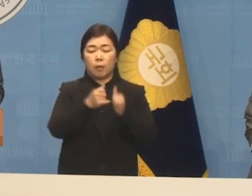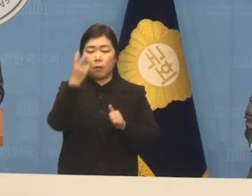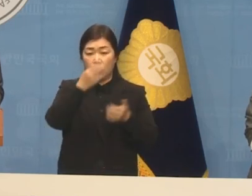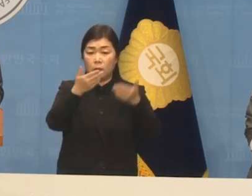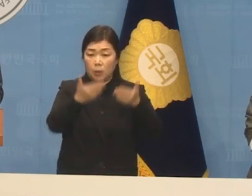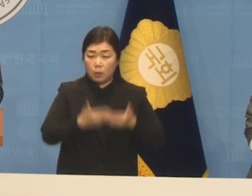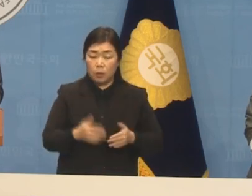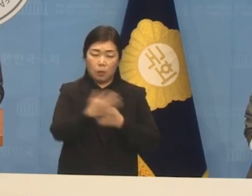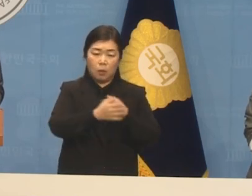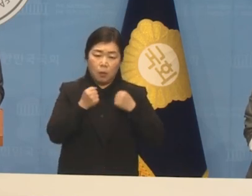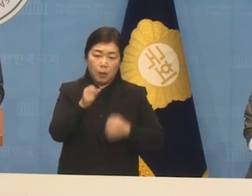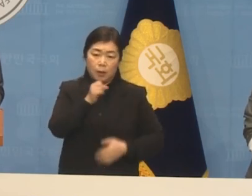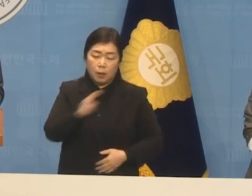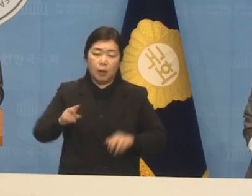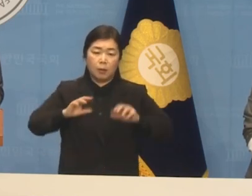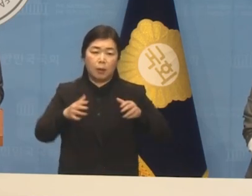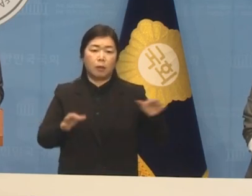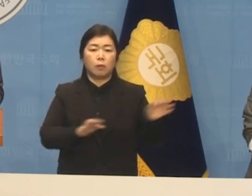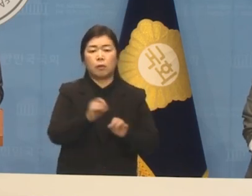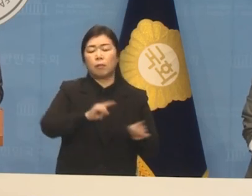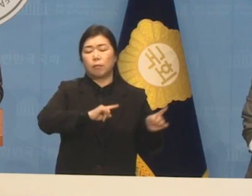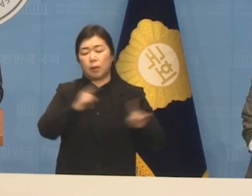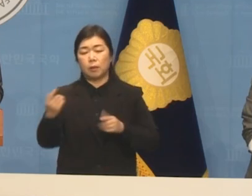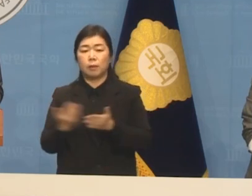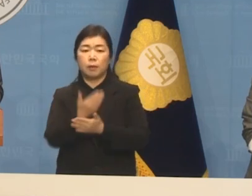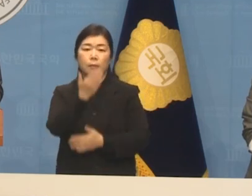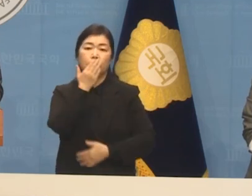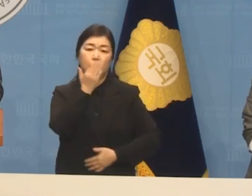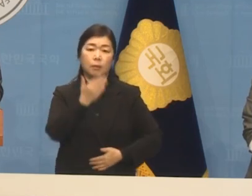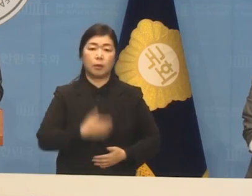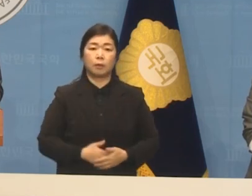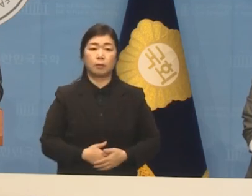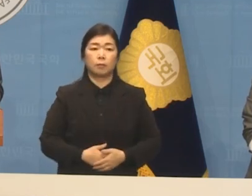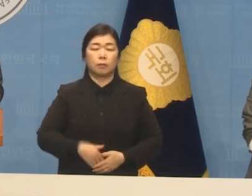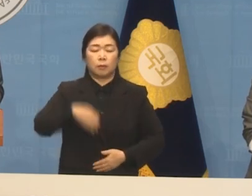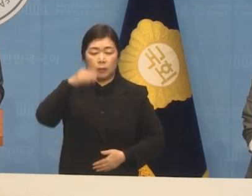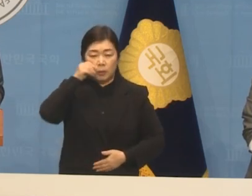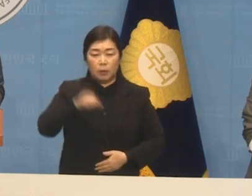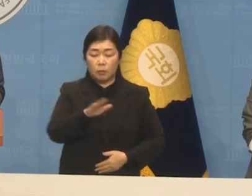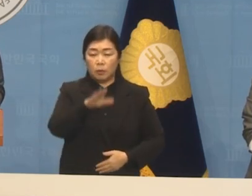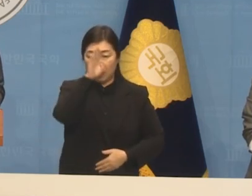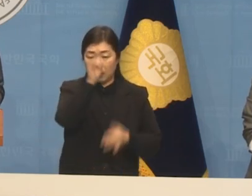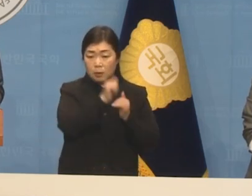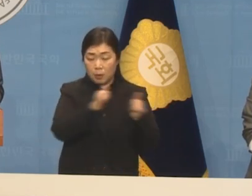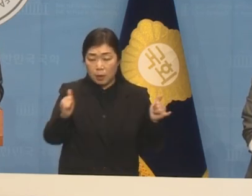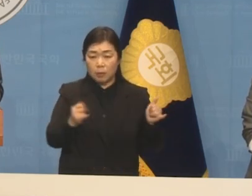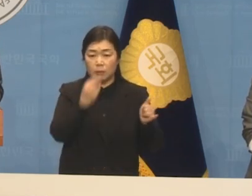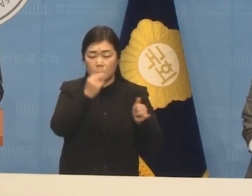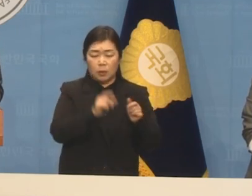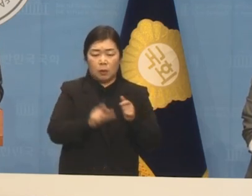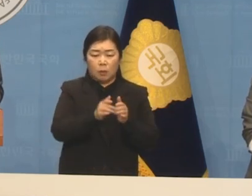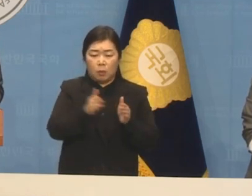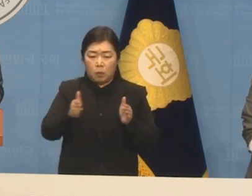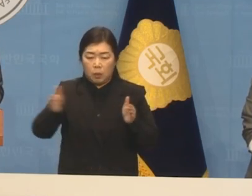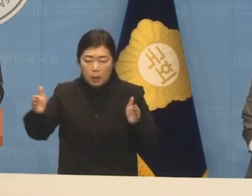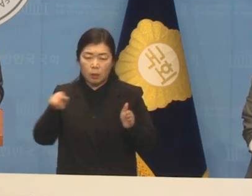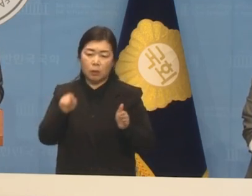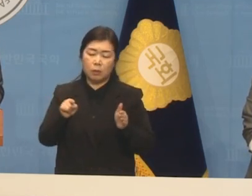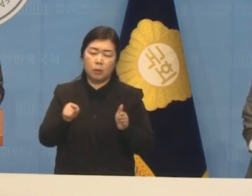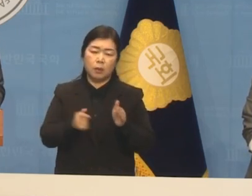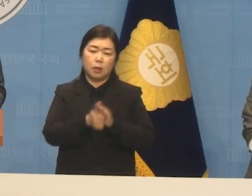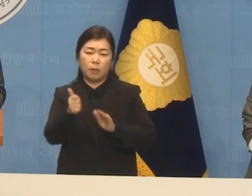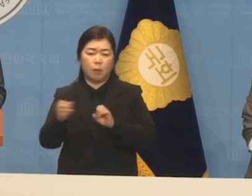보호받고 건강해야 나라 경제도 발전할 수 있습니다. 제발 우리 환자들의 여명을, 희망을 저